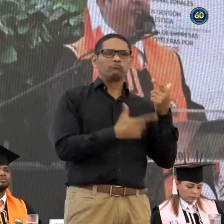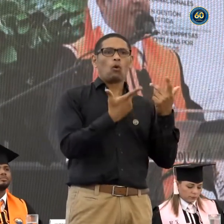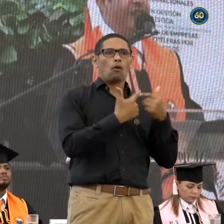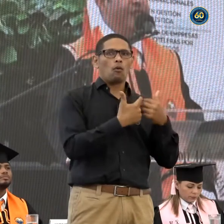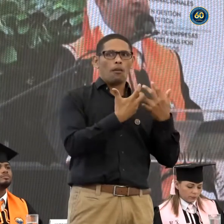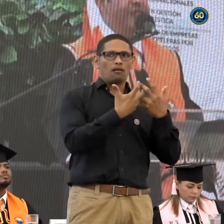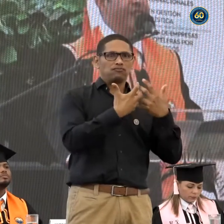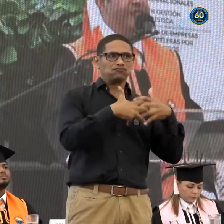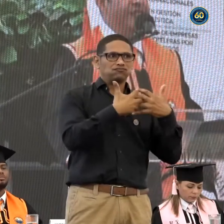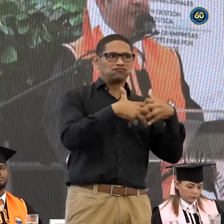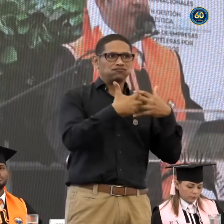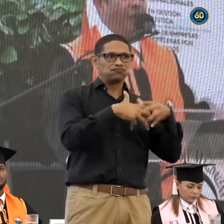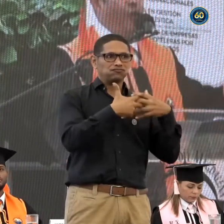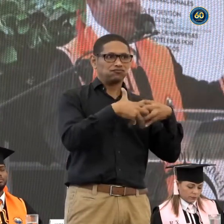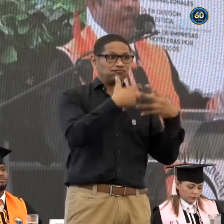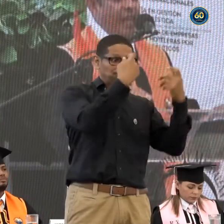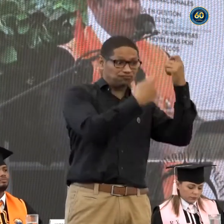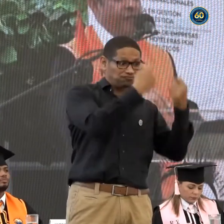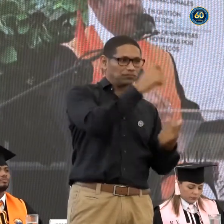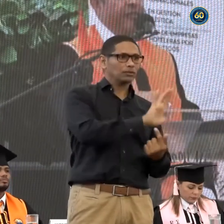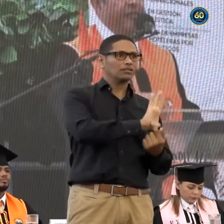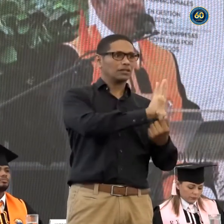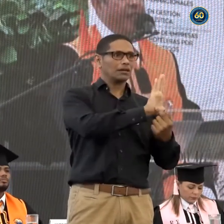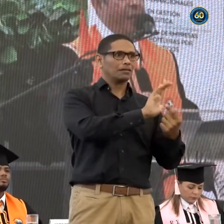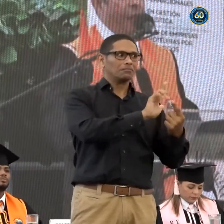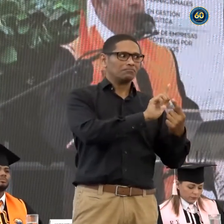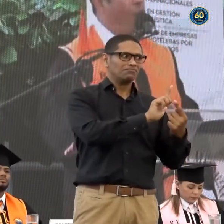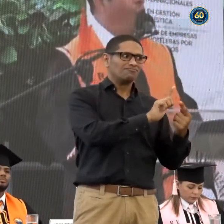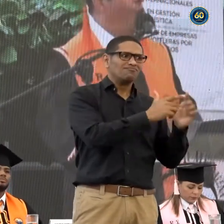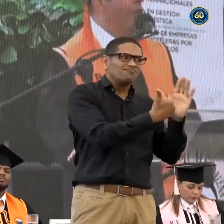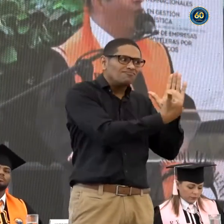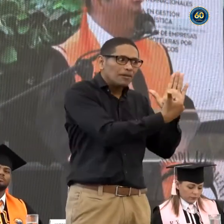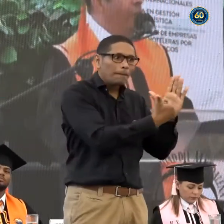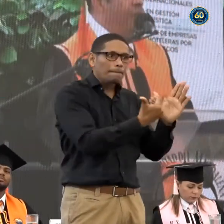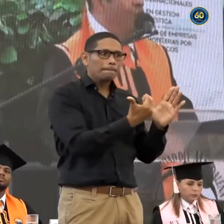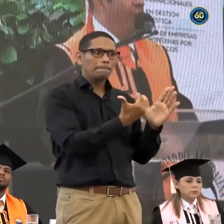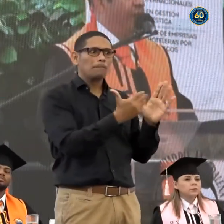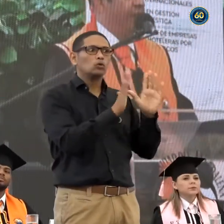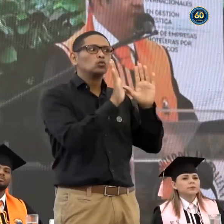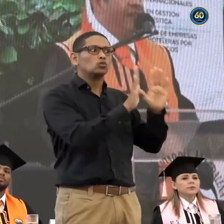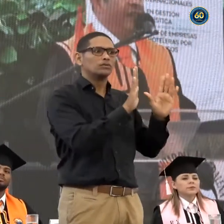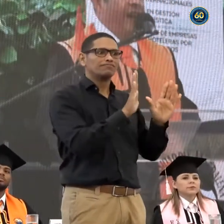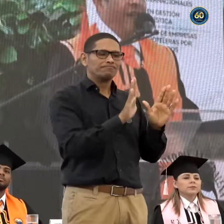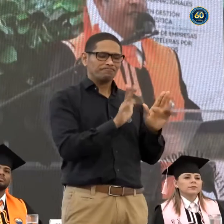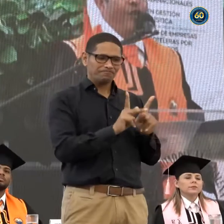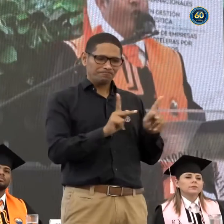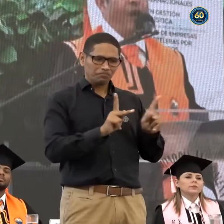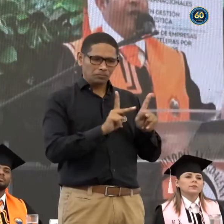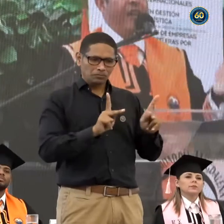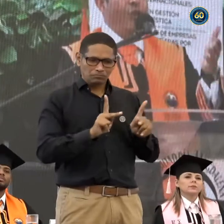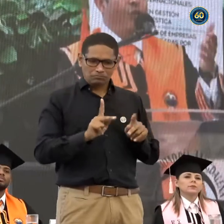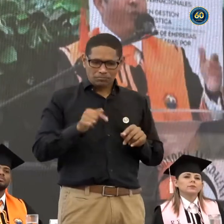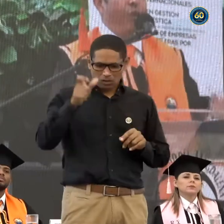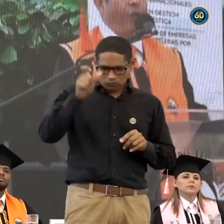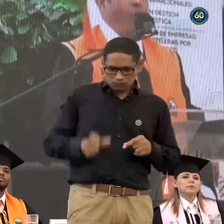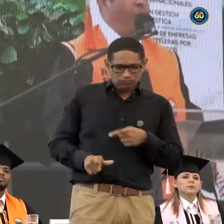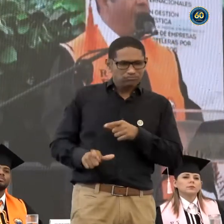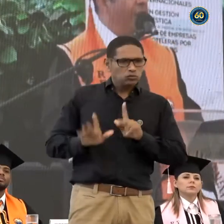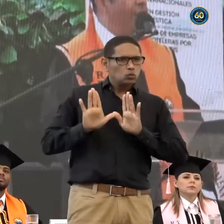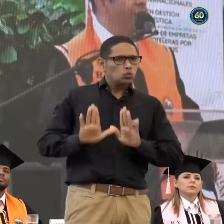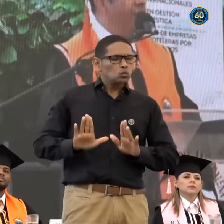hay unos intangibles el valor económico de las personas a veces no caben ningún modelo econométrico